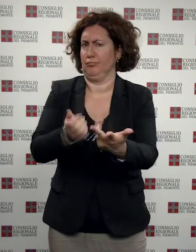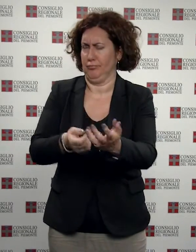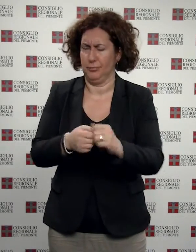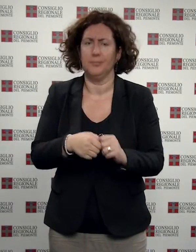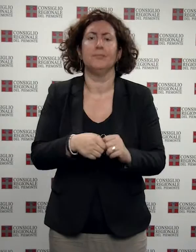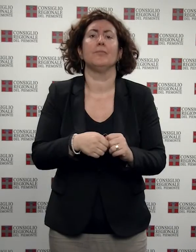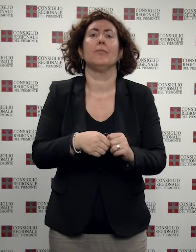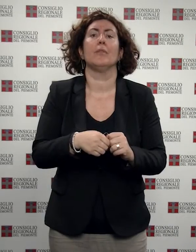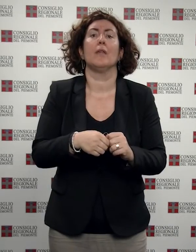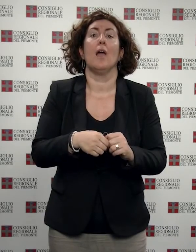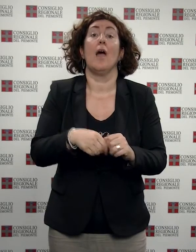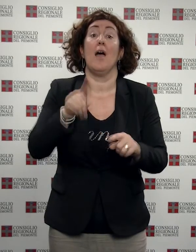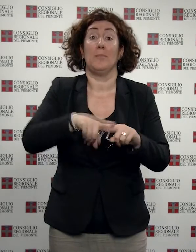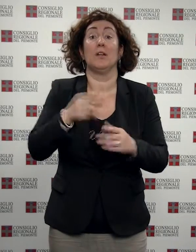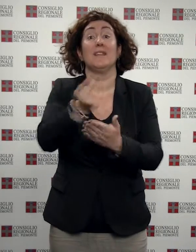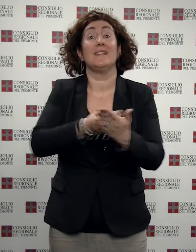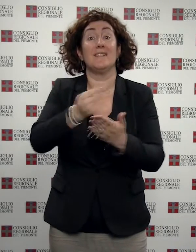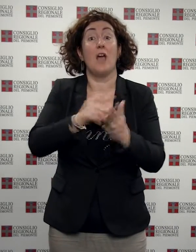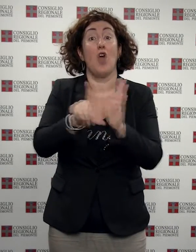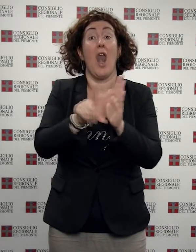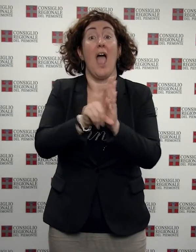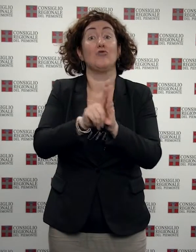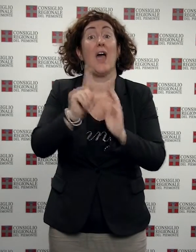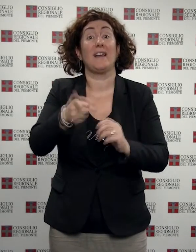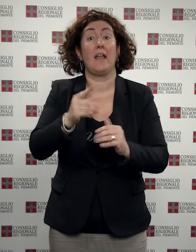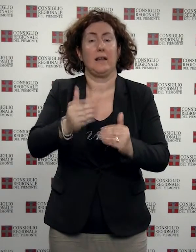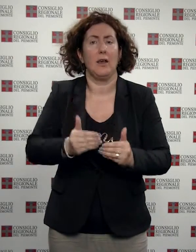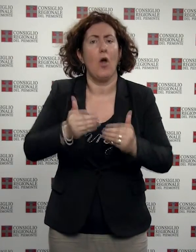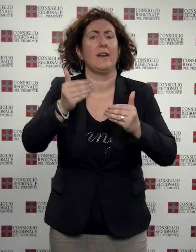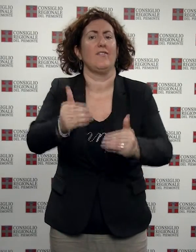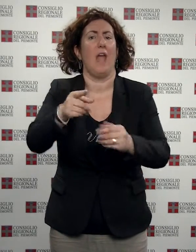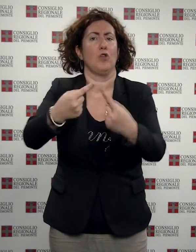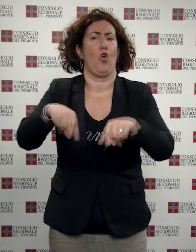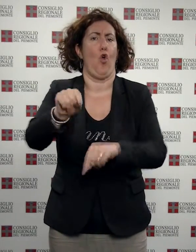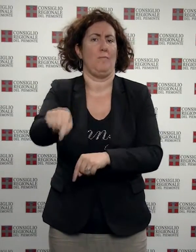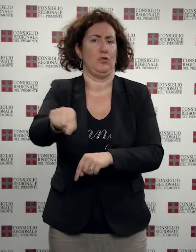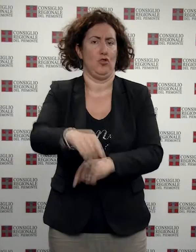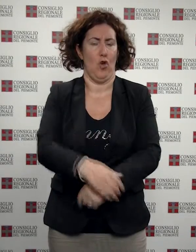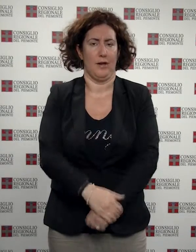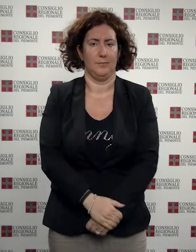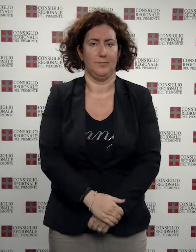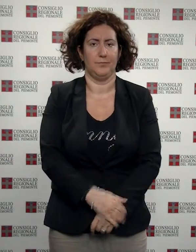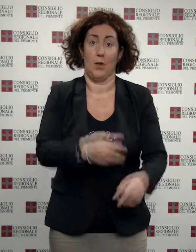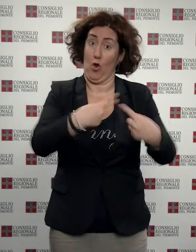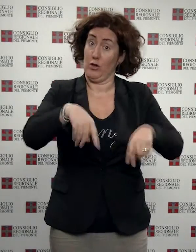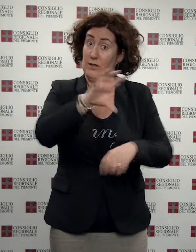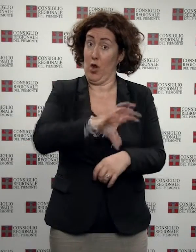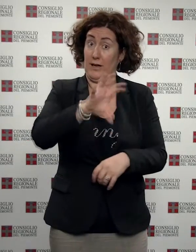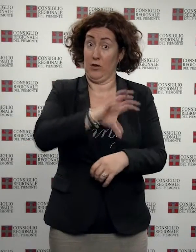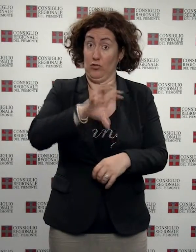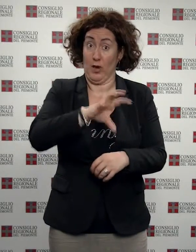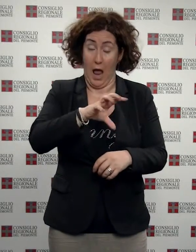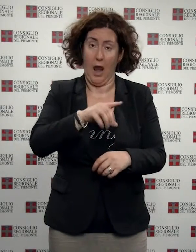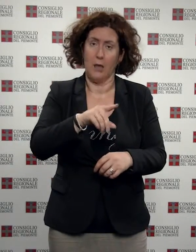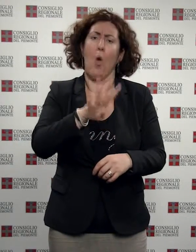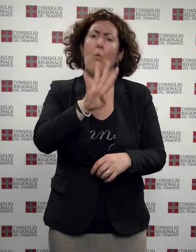seduta, il disegno di legge sul Gradenigo è stato rinviato in commissione. In copertina! Il Consiglio regionale ha proseguito nella